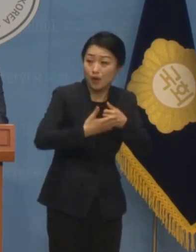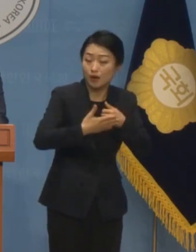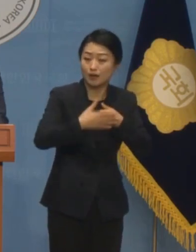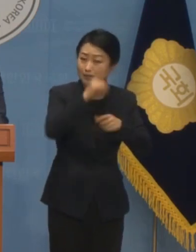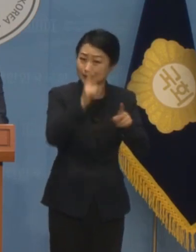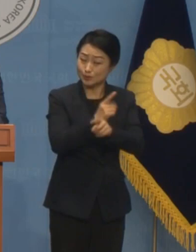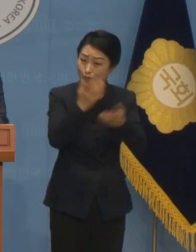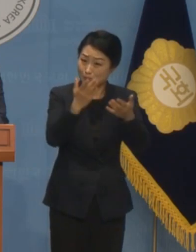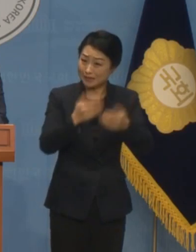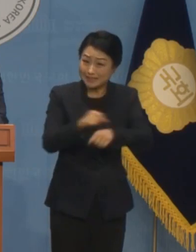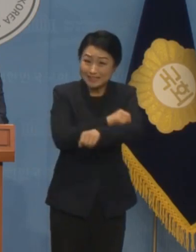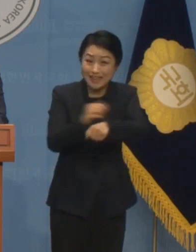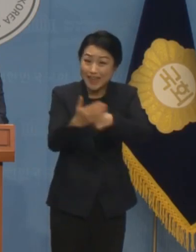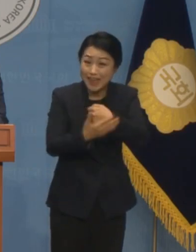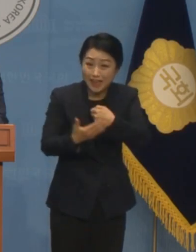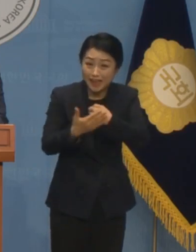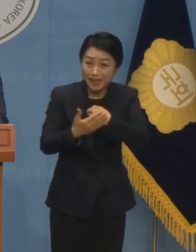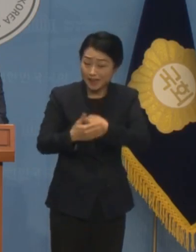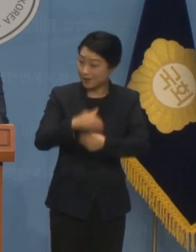받는 것도 죄입니까?